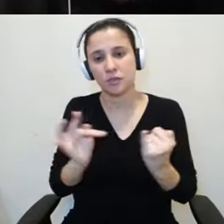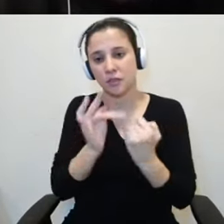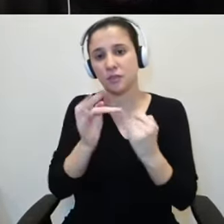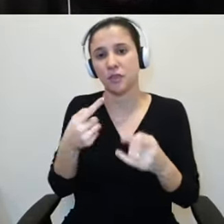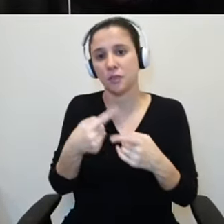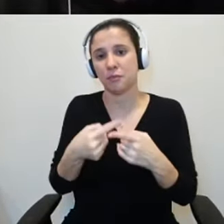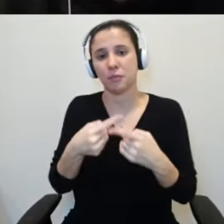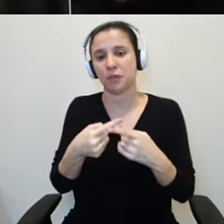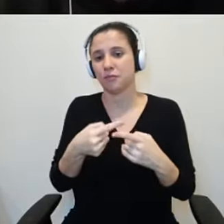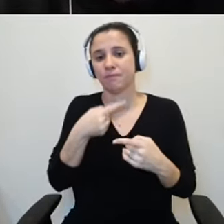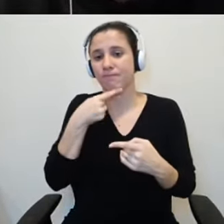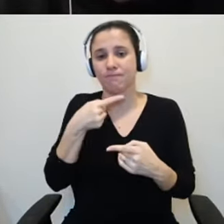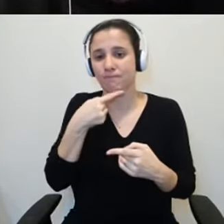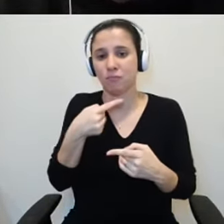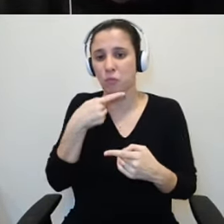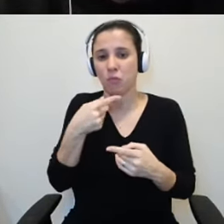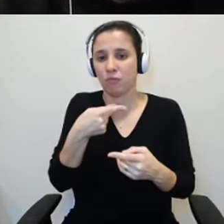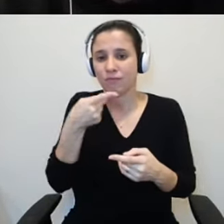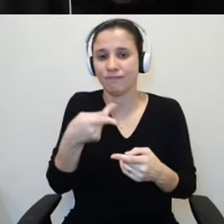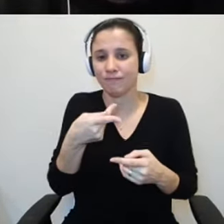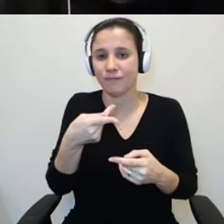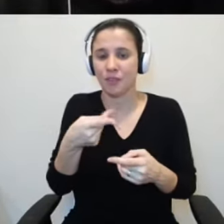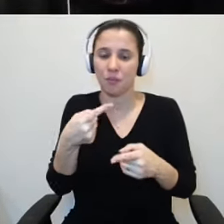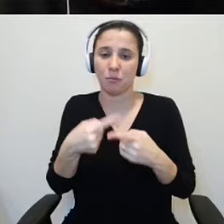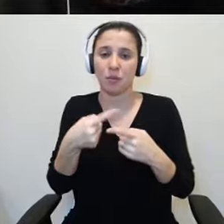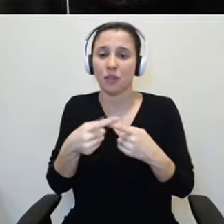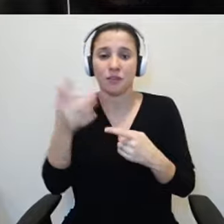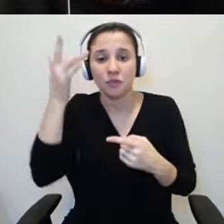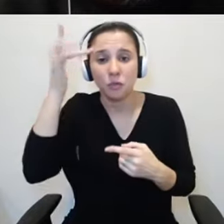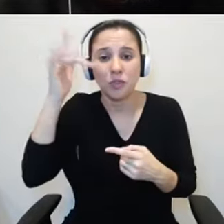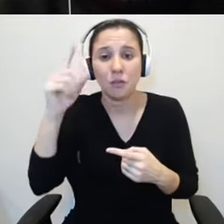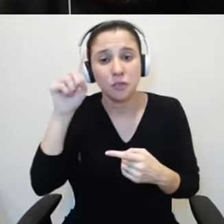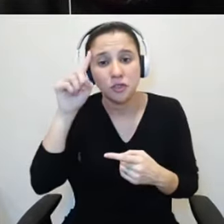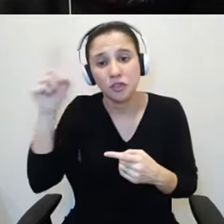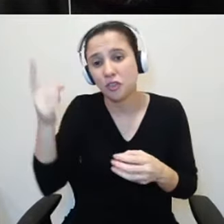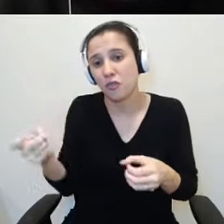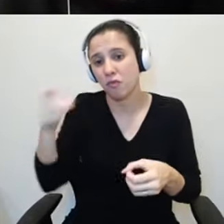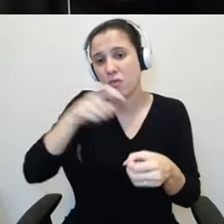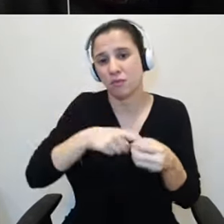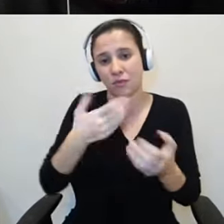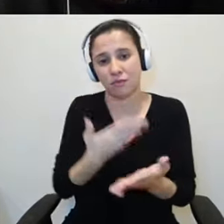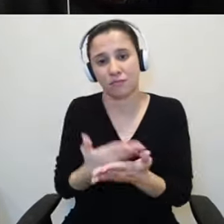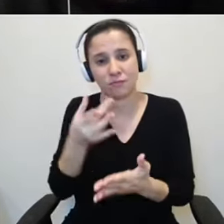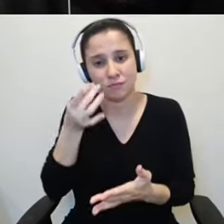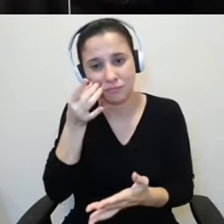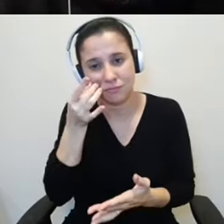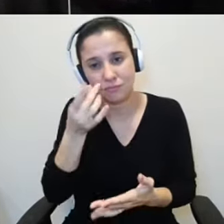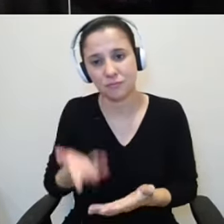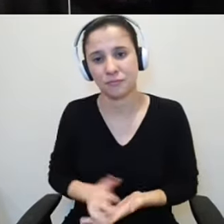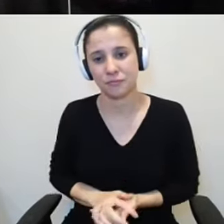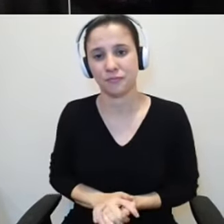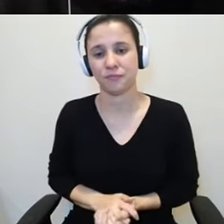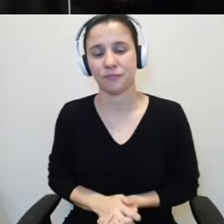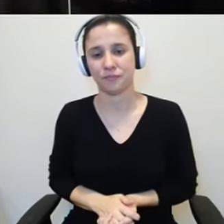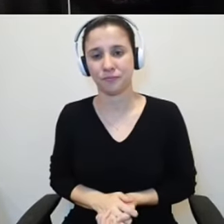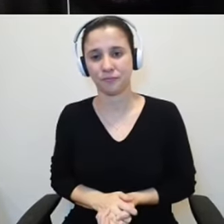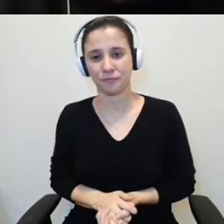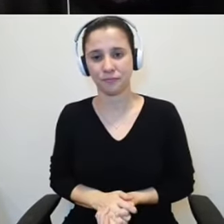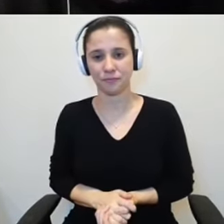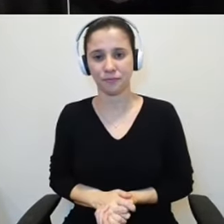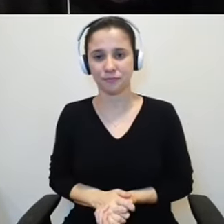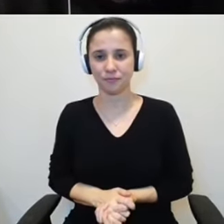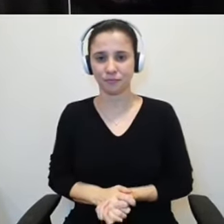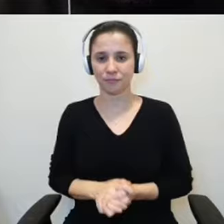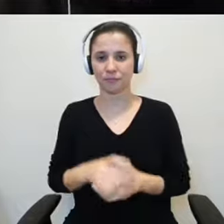alcance de até de previsão de situação sanitária, porque a previsão da questão do